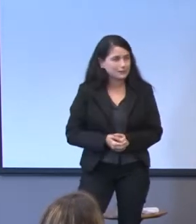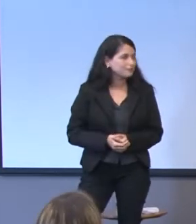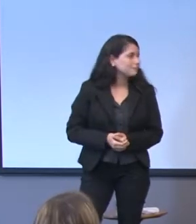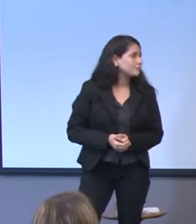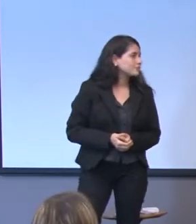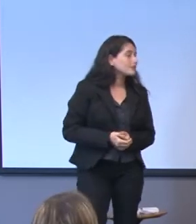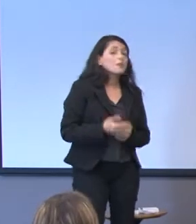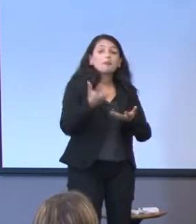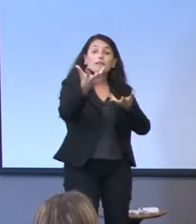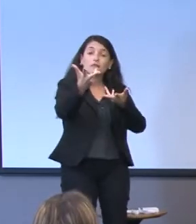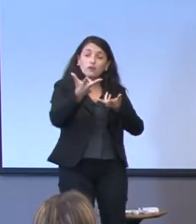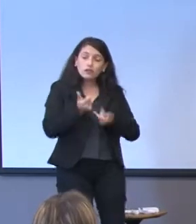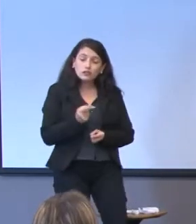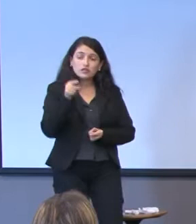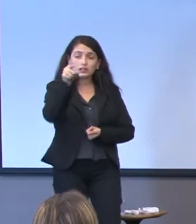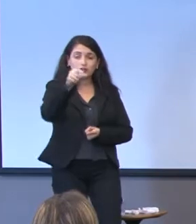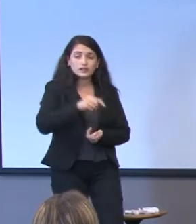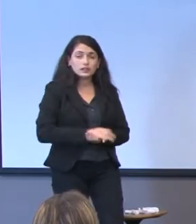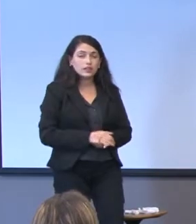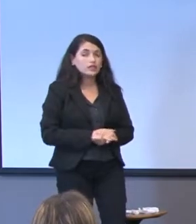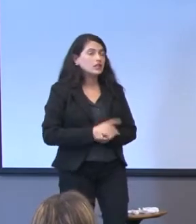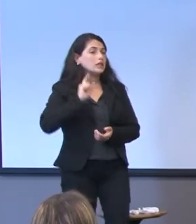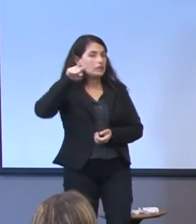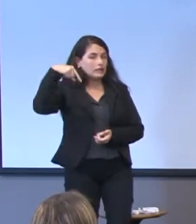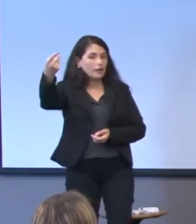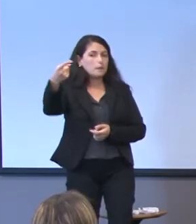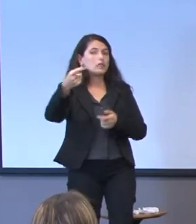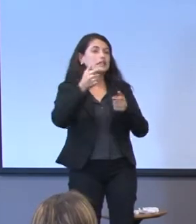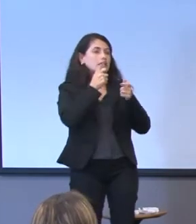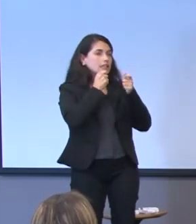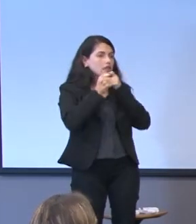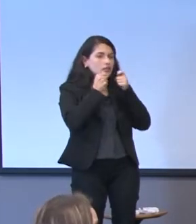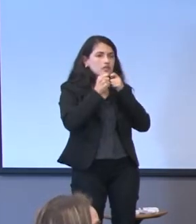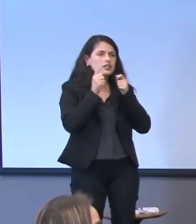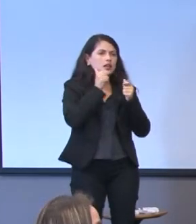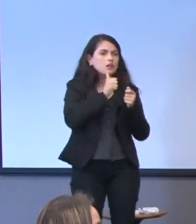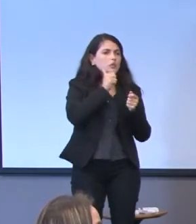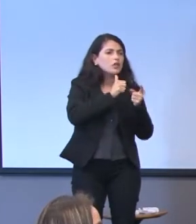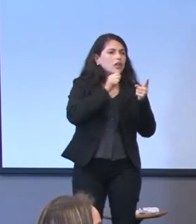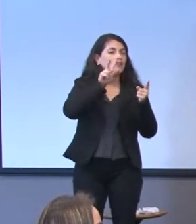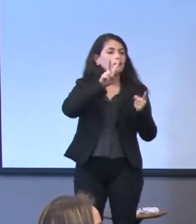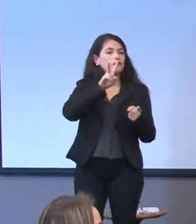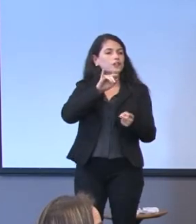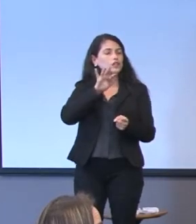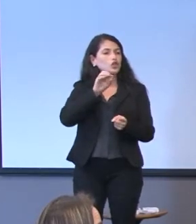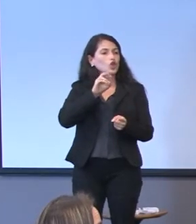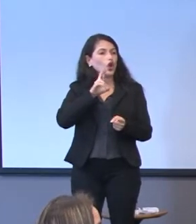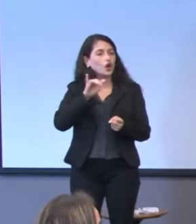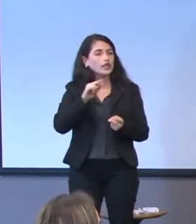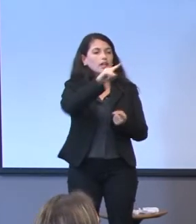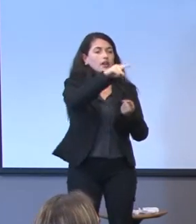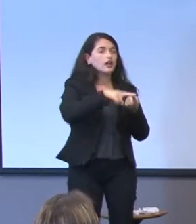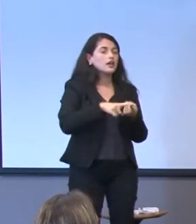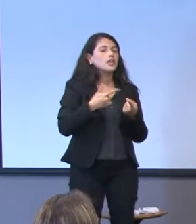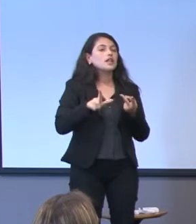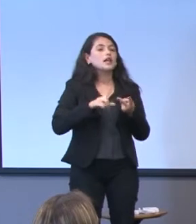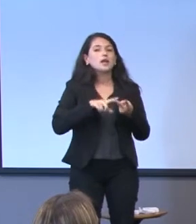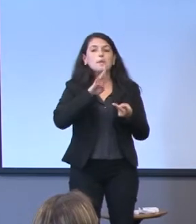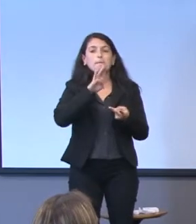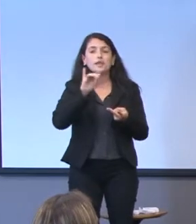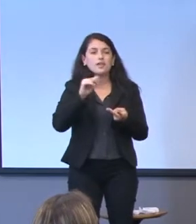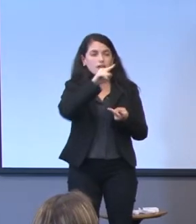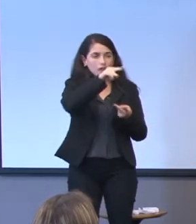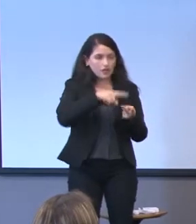um convite para o Danilo, para a gente fazer uma entrevista. A gente está aqui com a Vitória e com a Bia. Eu queria que a gente entrevistasse depois o